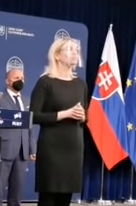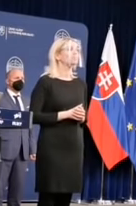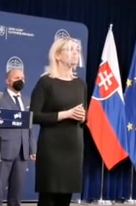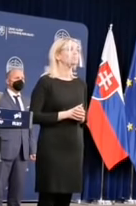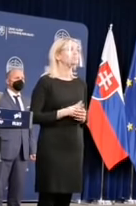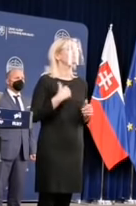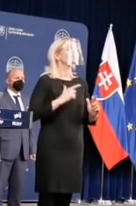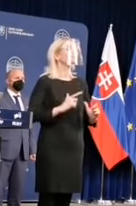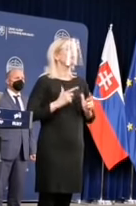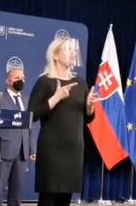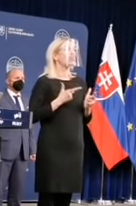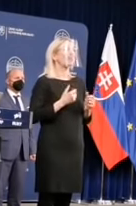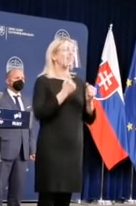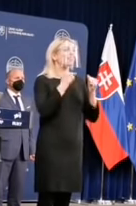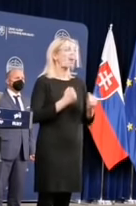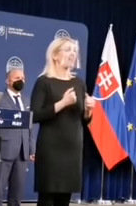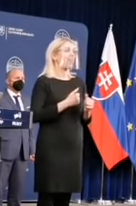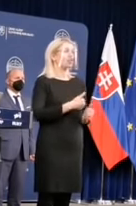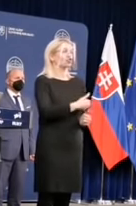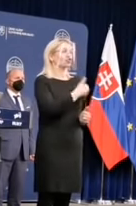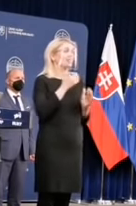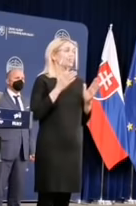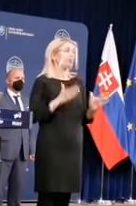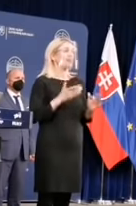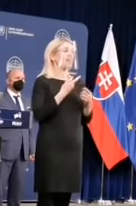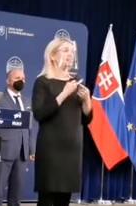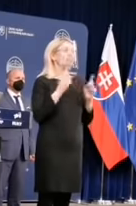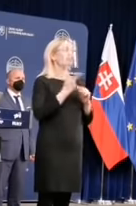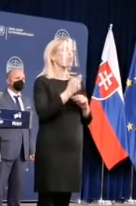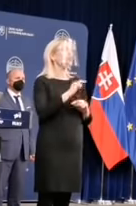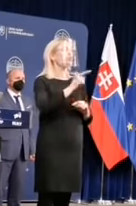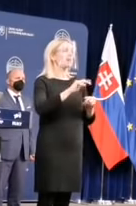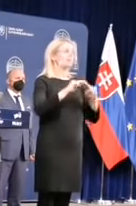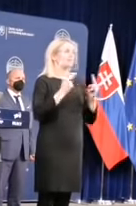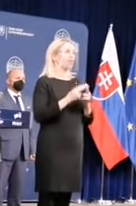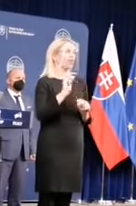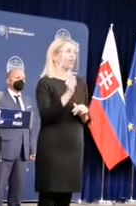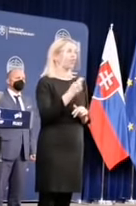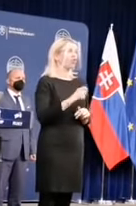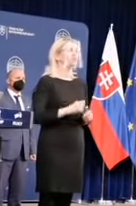tak spoločne najťažší rok na Slovensku od druhej svetovej vojny.